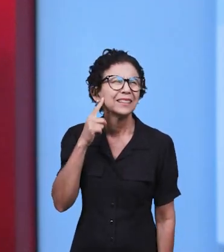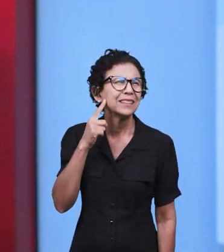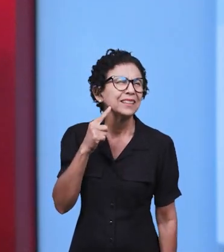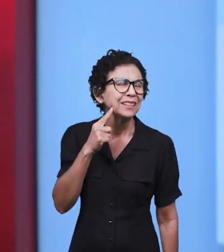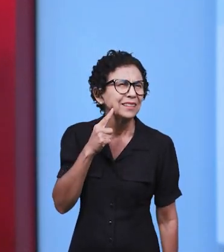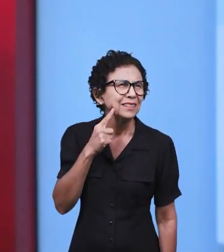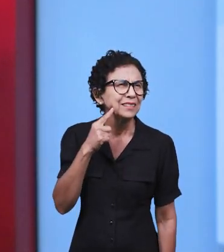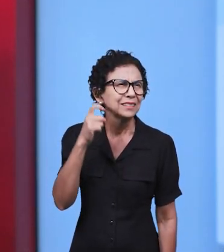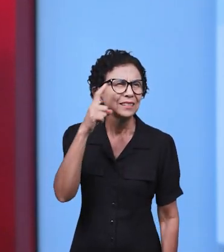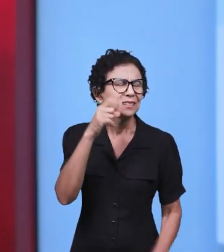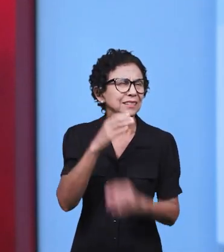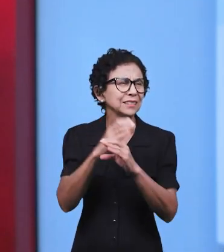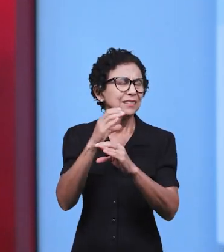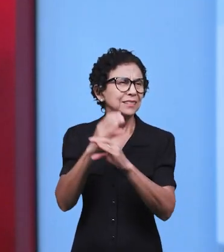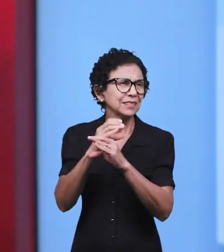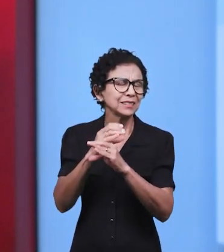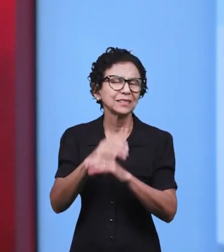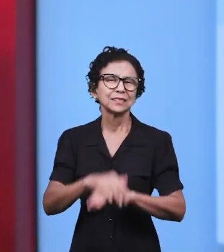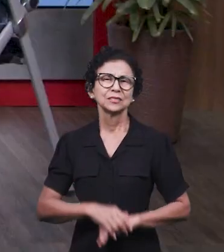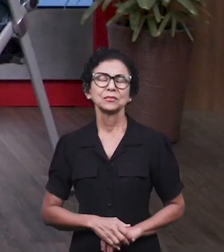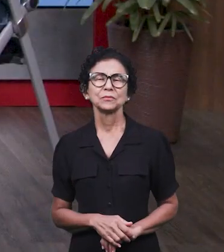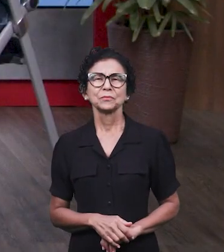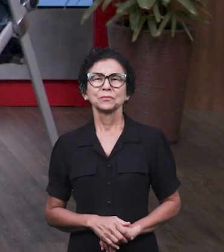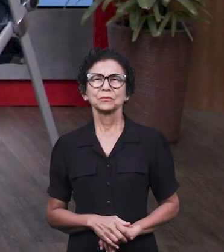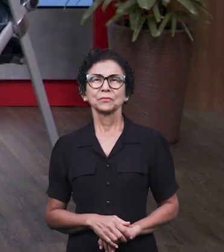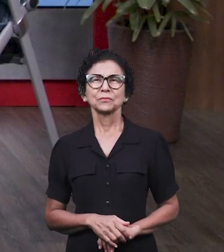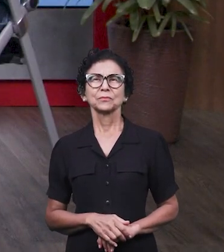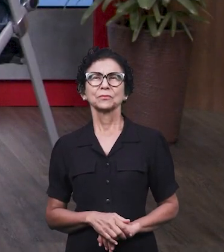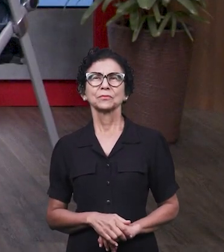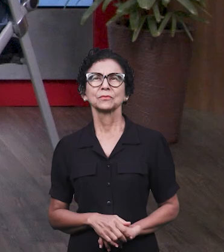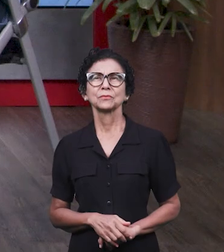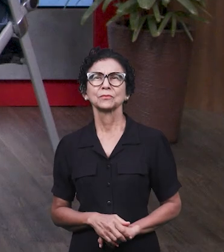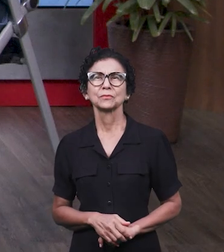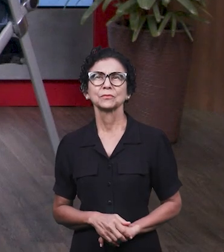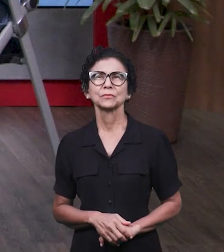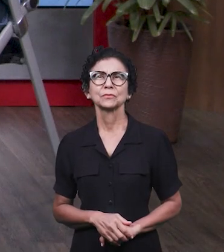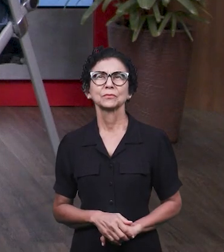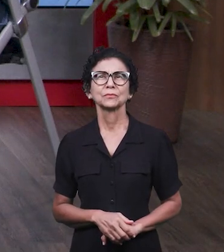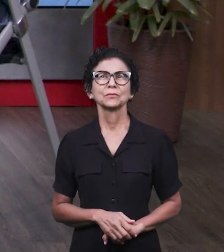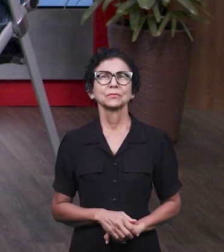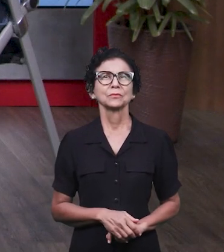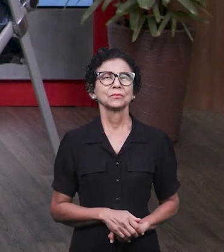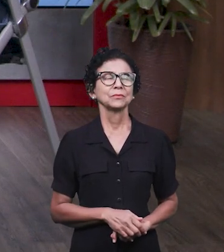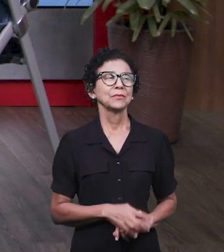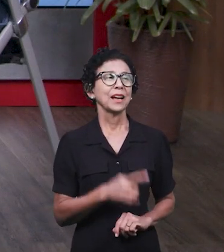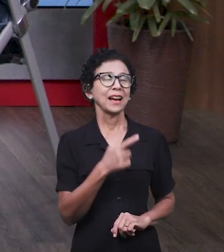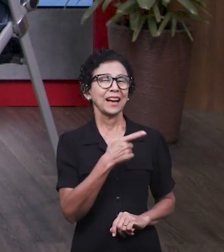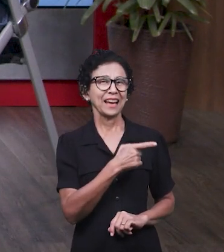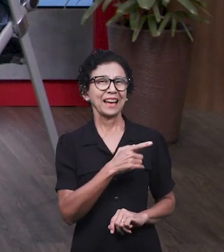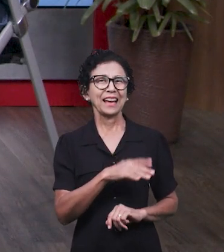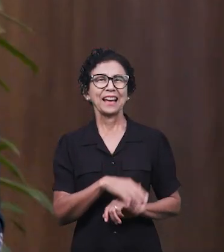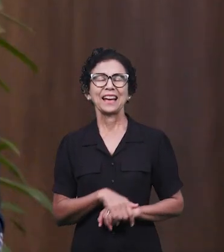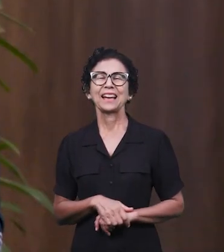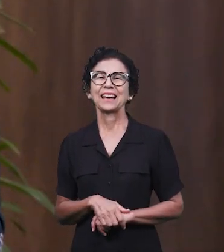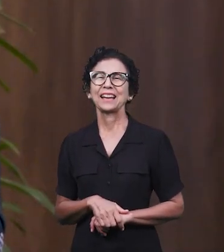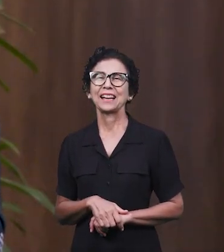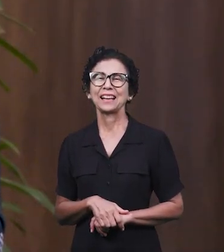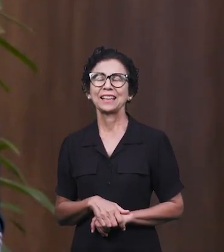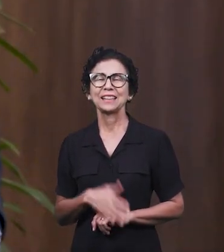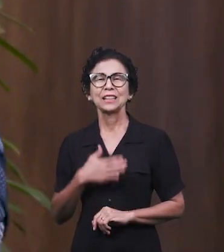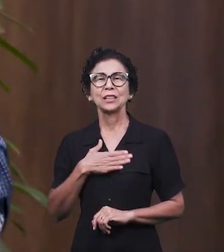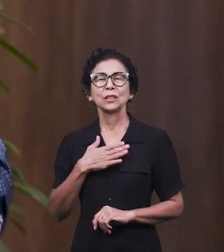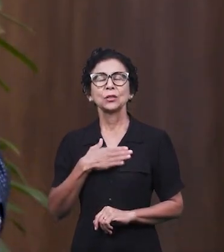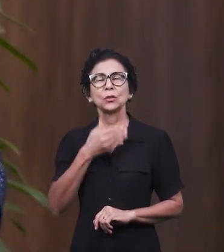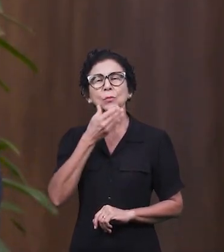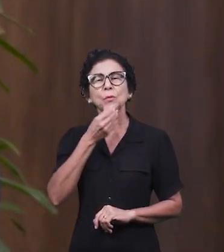para a comunicação dele. Você falando isso, Raquel, me fez lembrar. Raquel esteve com meu netinho na